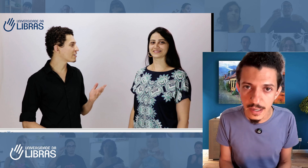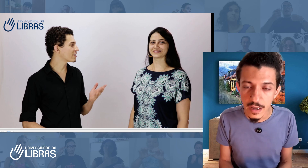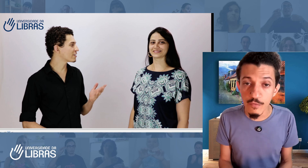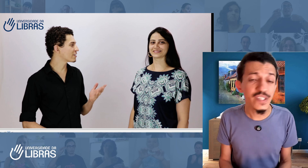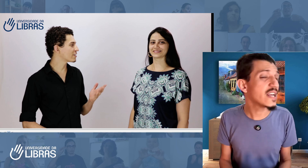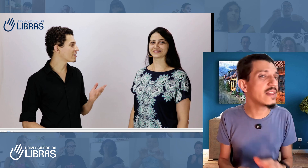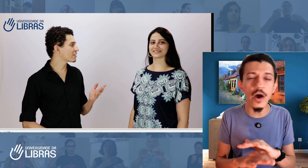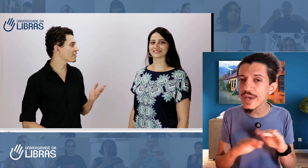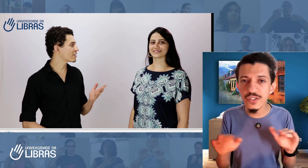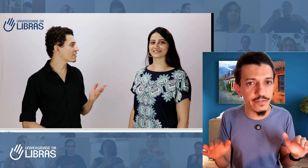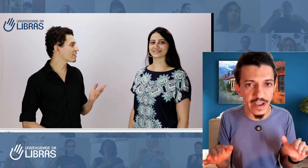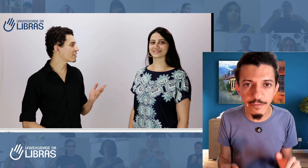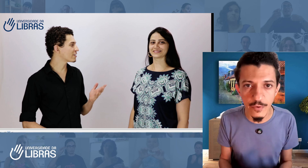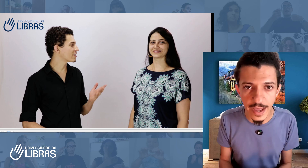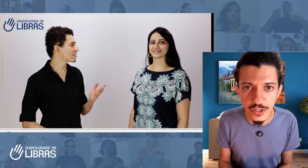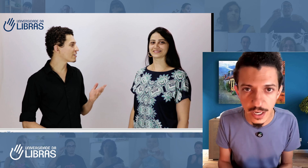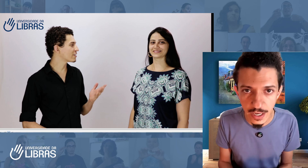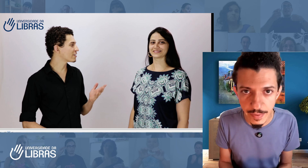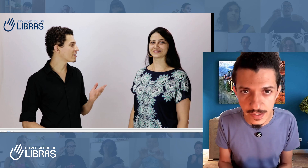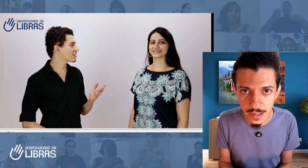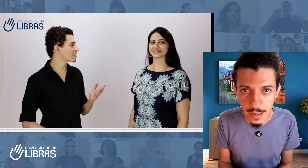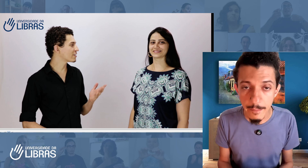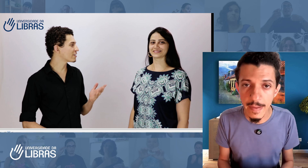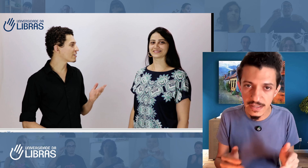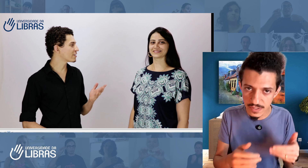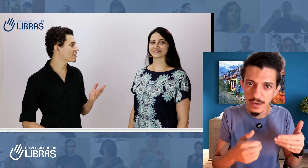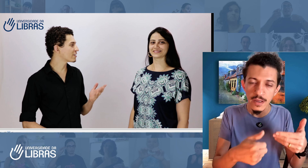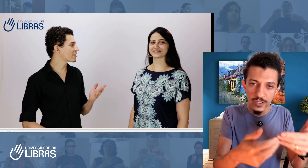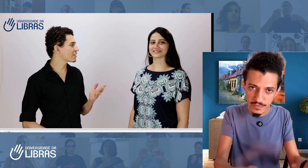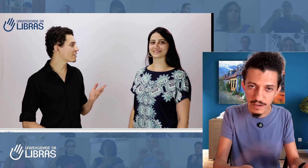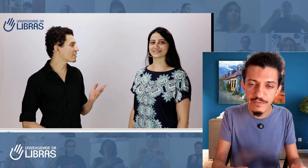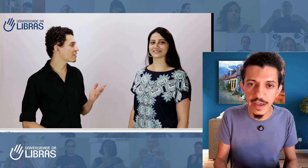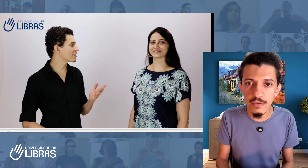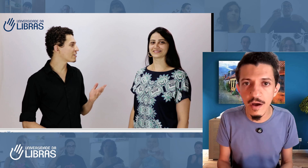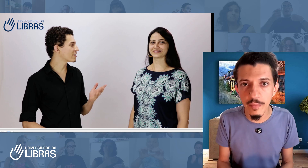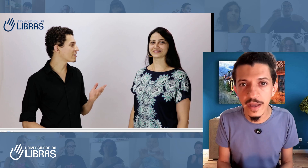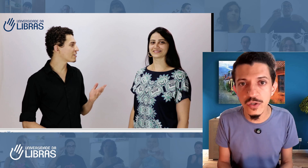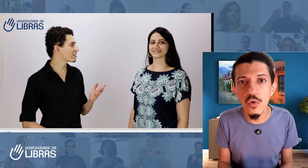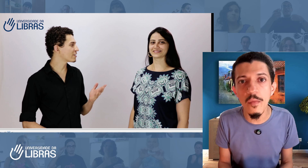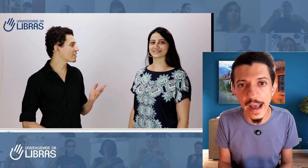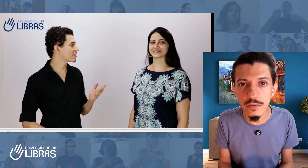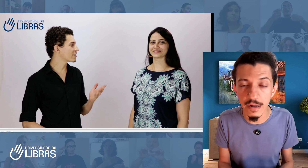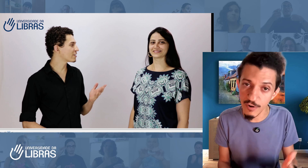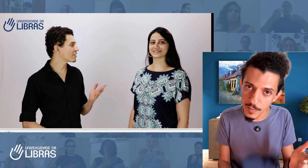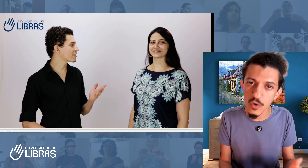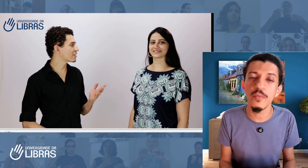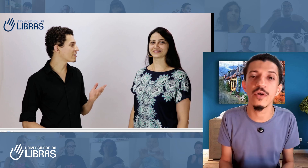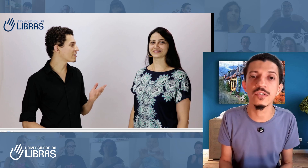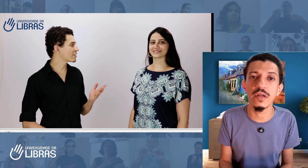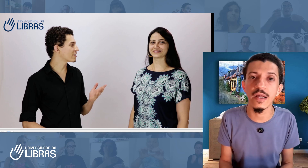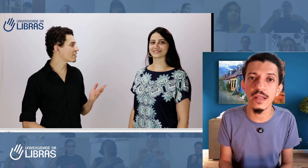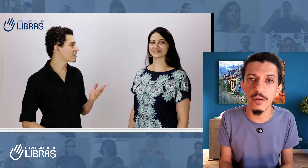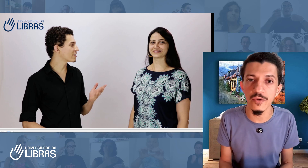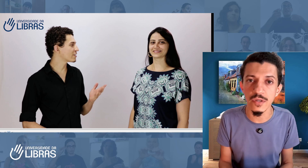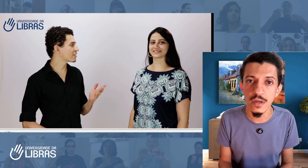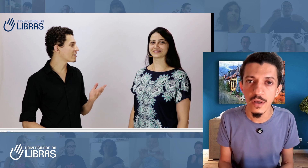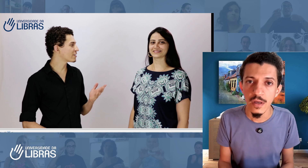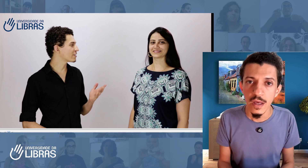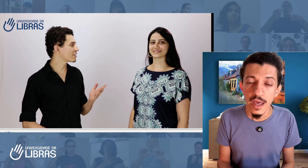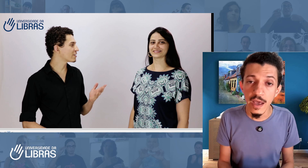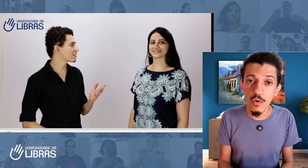semanas você não estiver fluente em Libras, mas você tiver feito realmente o método da forma como nós